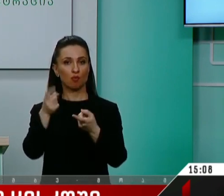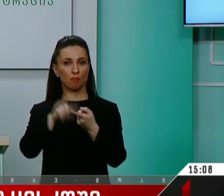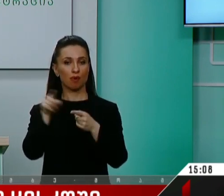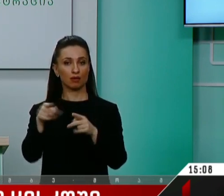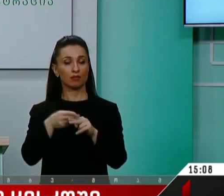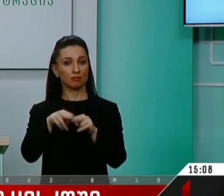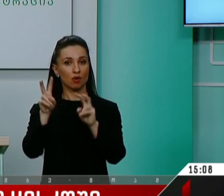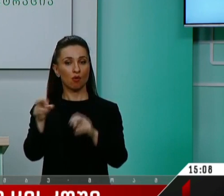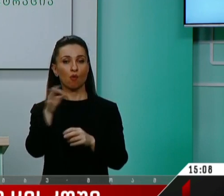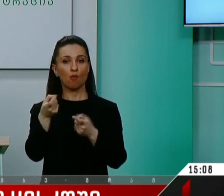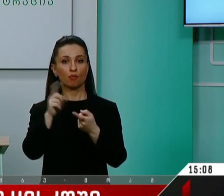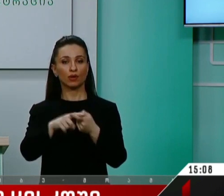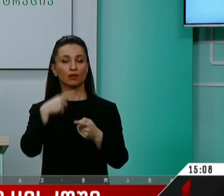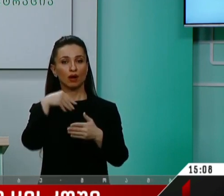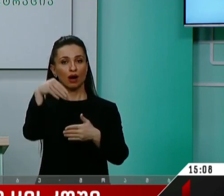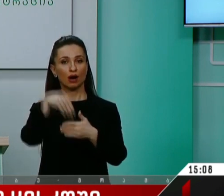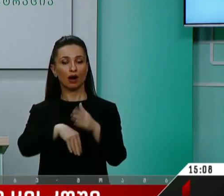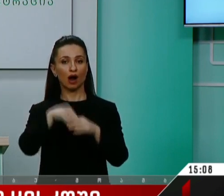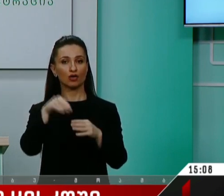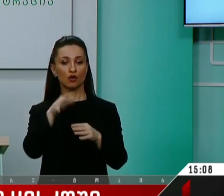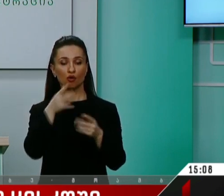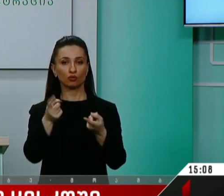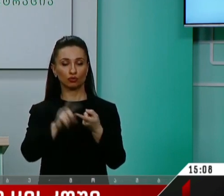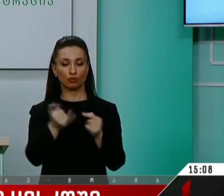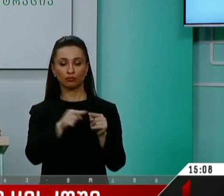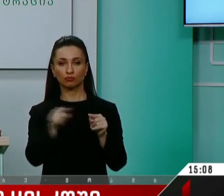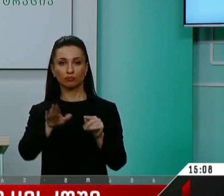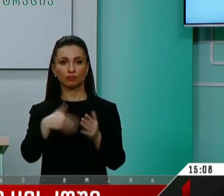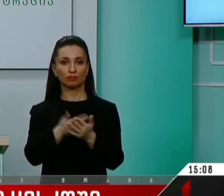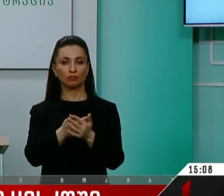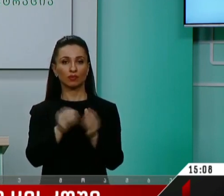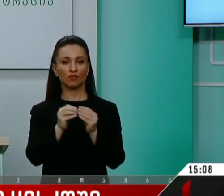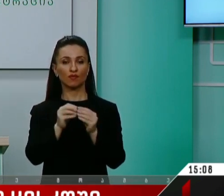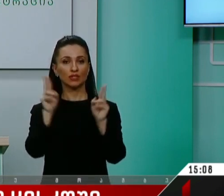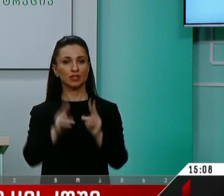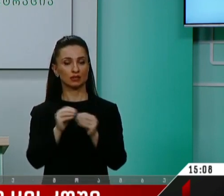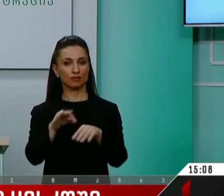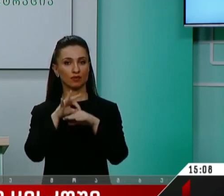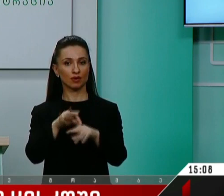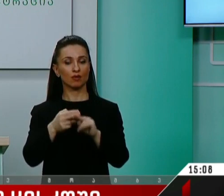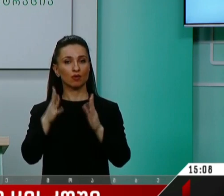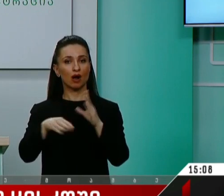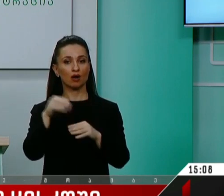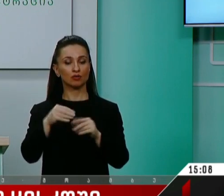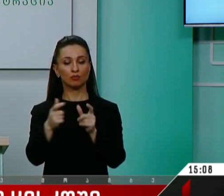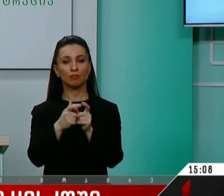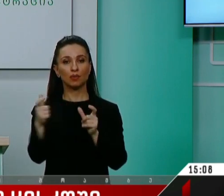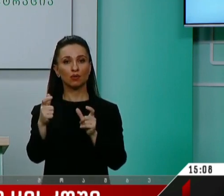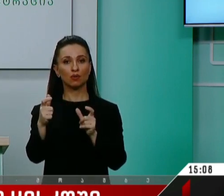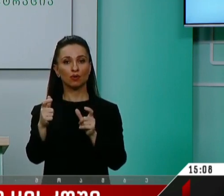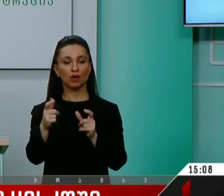უბანიც, აღნიშნულ უბნებზე კენჯის ხრა ამ დრომდე არსებული წესით ჩატარდება, თუმცა ამ შემთხვევაში საარჩევნო